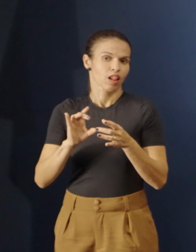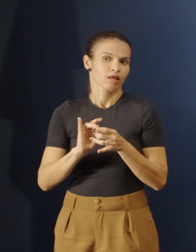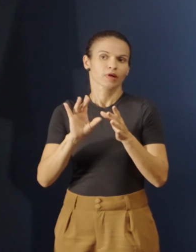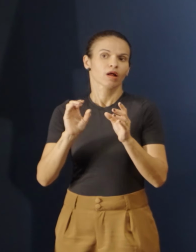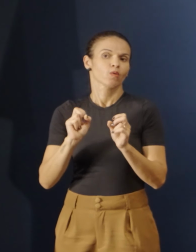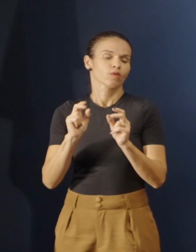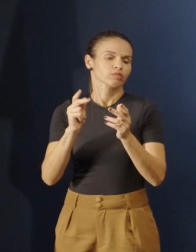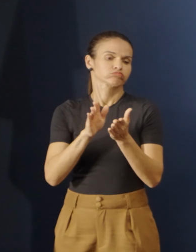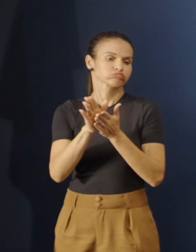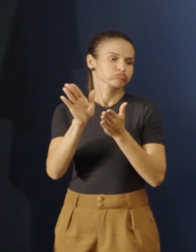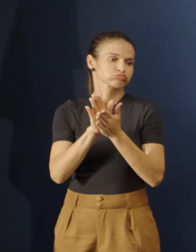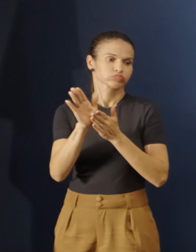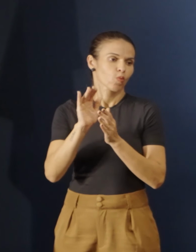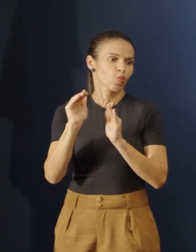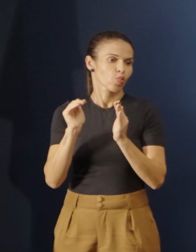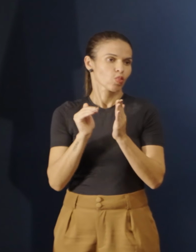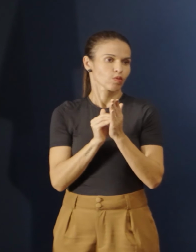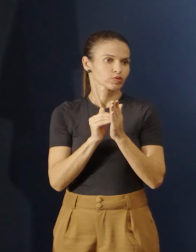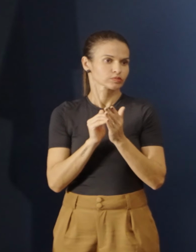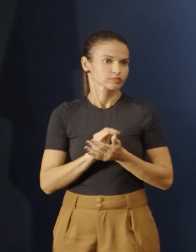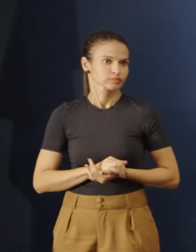publico.